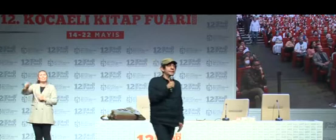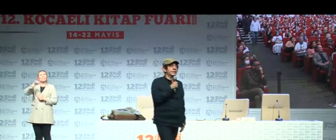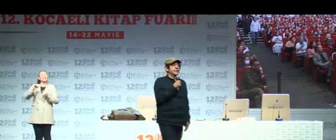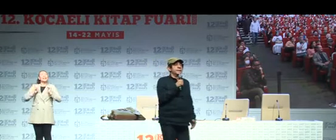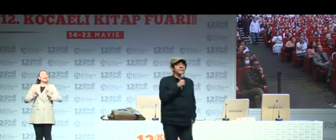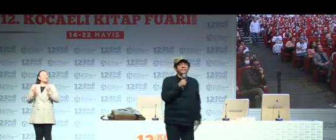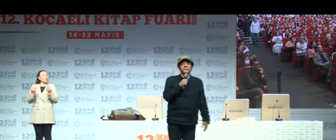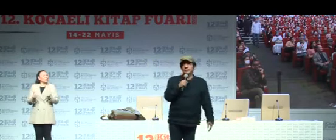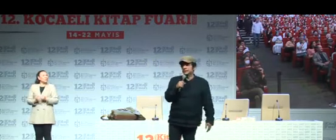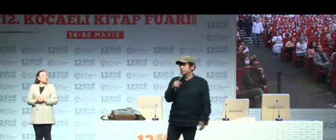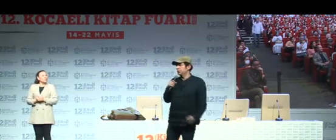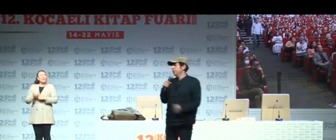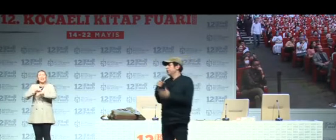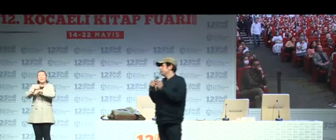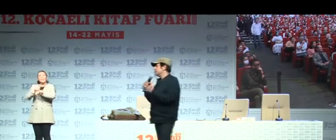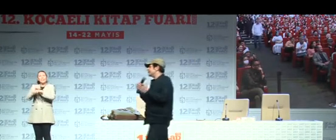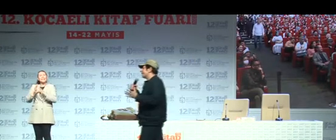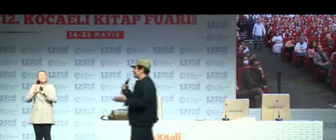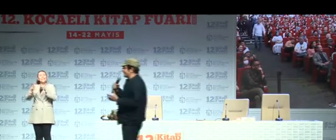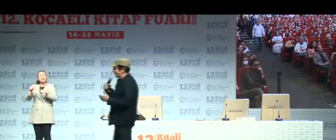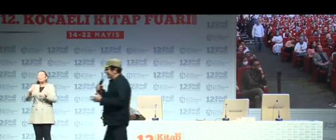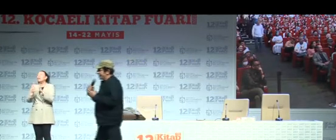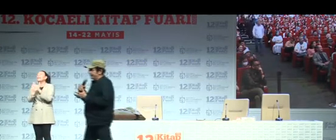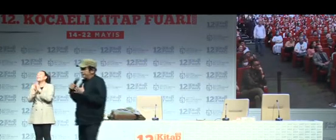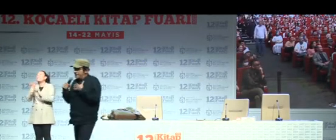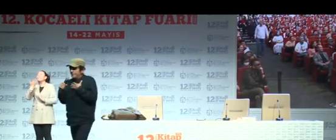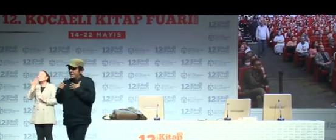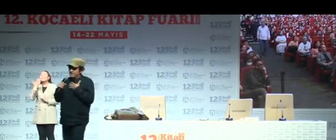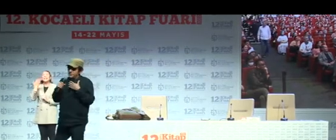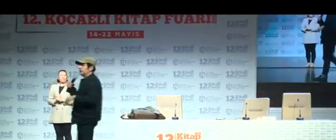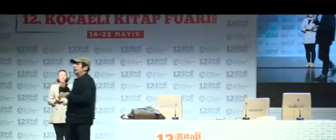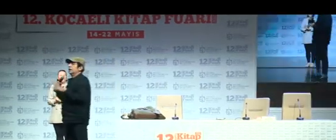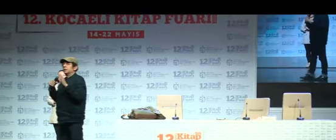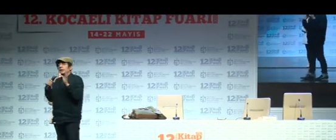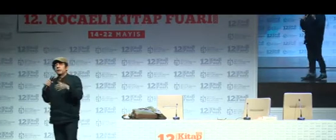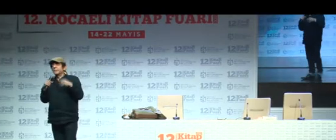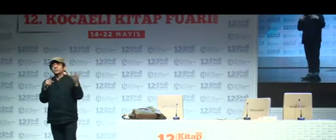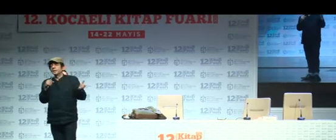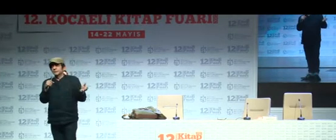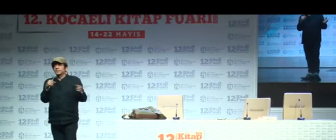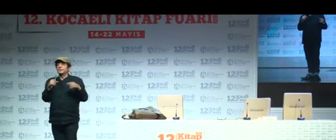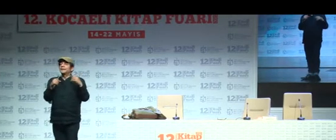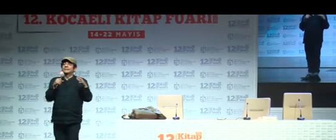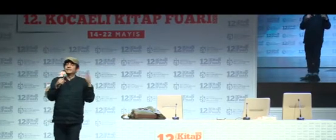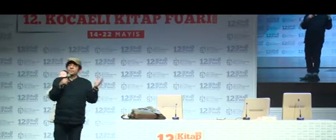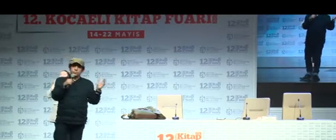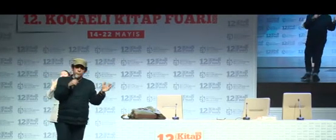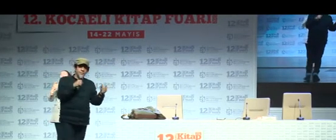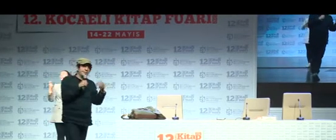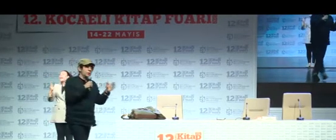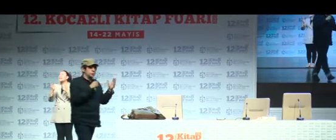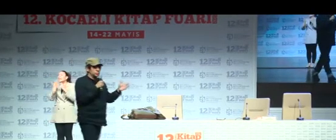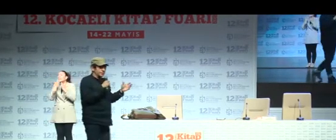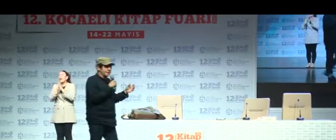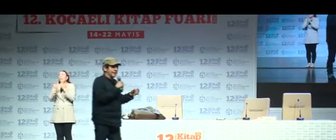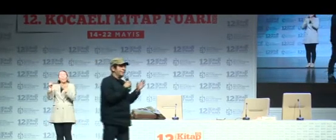konuşan sanatçı Okan Bayülgen, kitap ararken heyecanlandığını, sırılsıklam olduğunu söyledi. Hemen şunu anlatabilirim. Nerede kitap okuduğuma